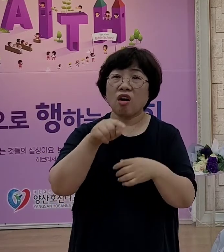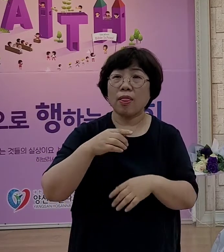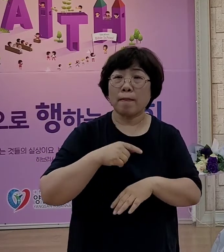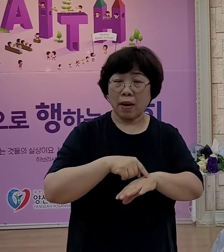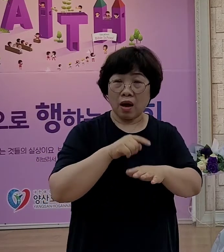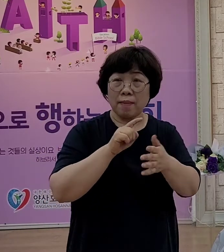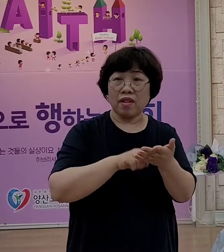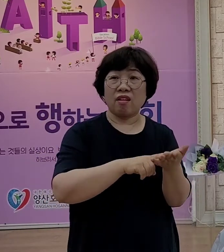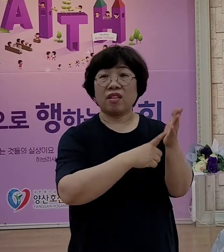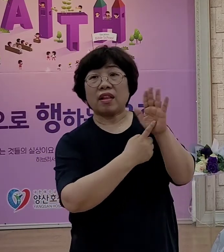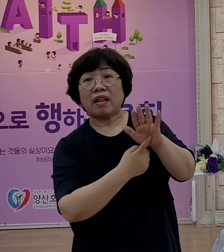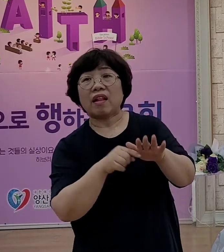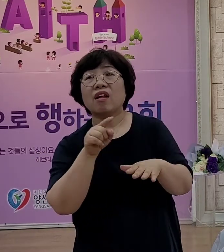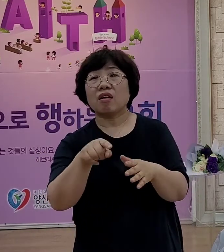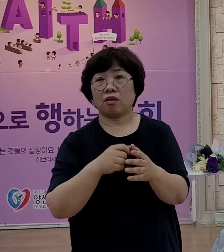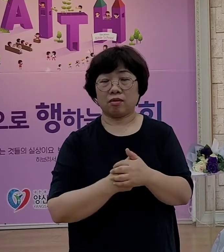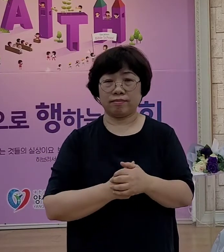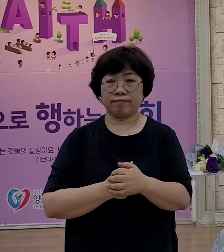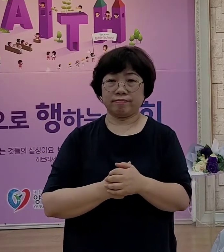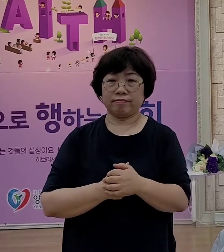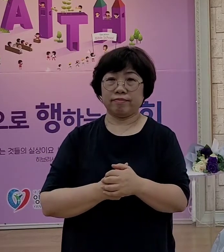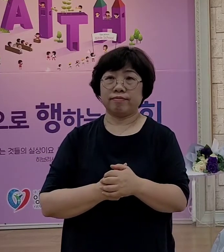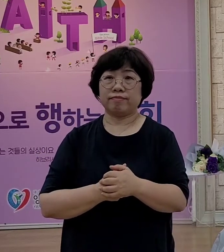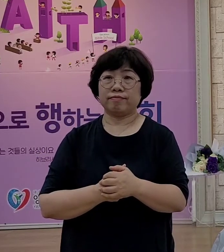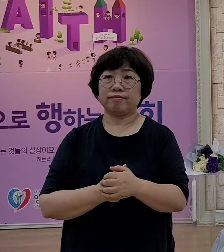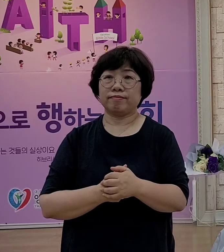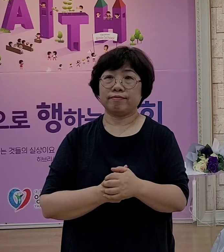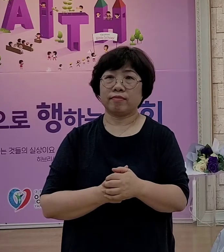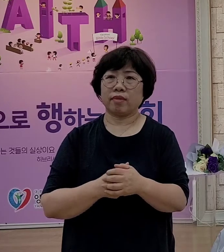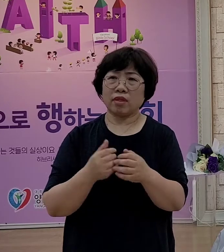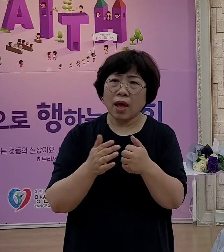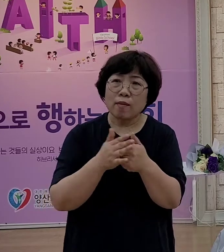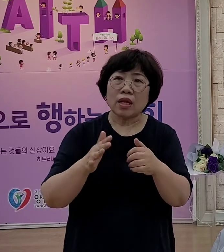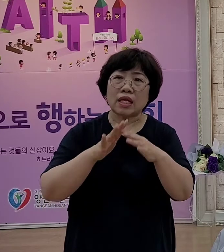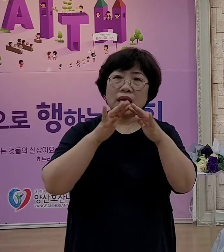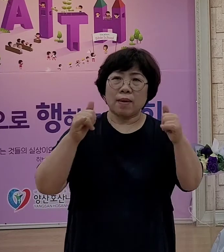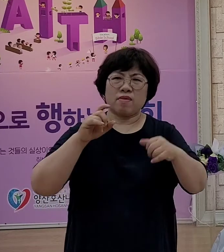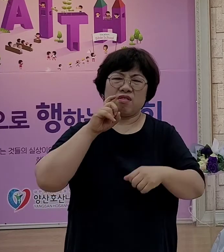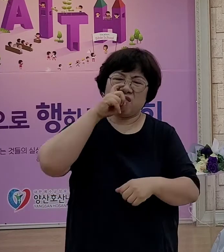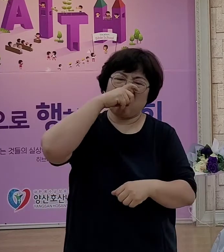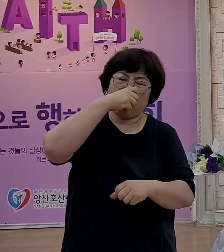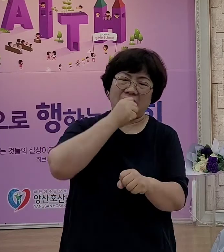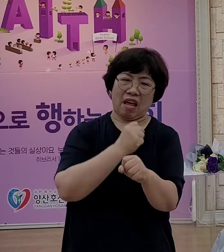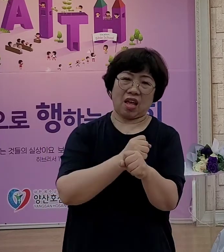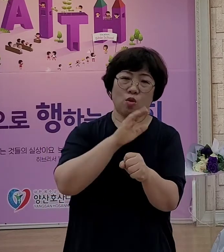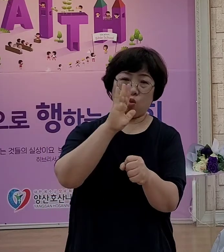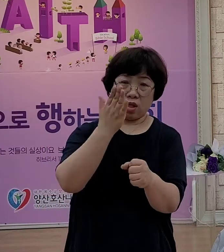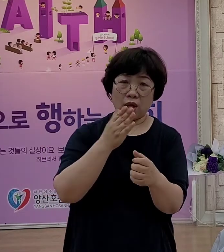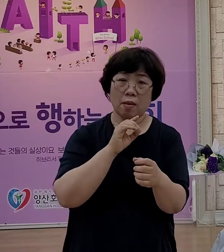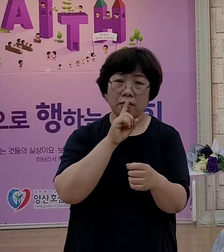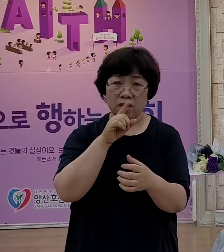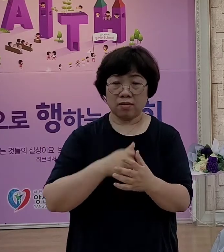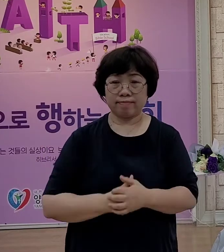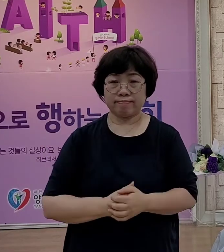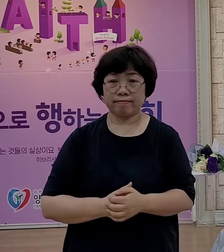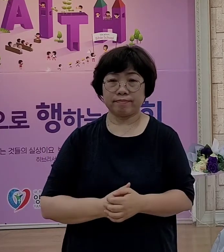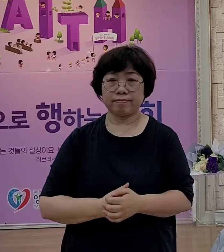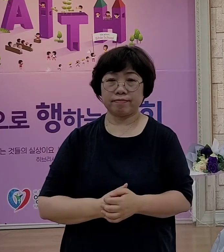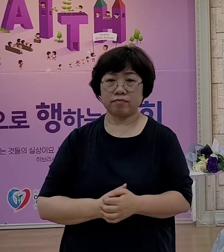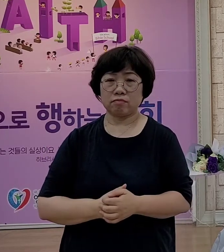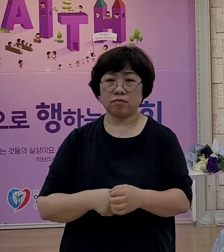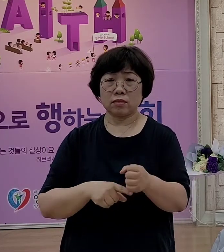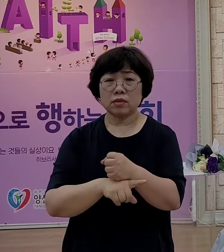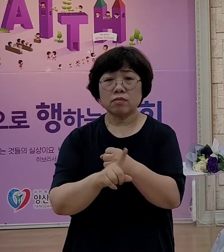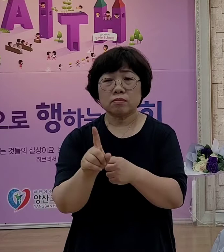것들은 마음에서 나오나니 이것이야말로 사람을 더럽게 하느니라.